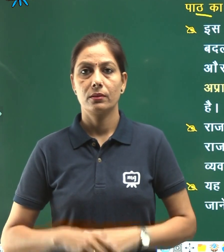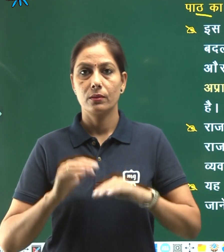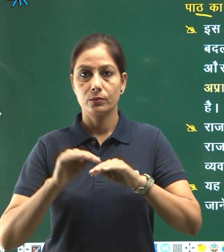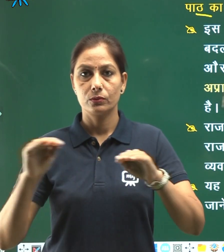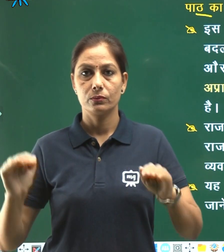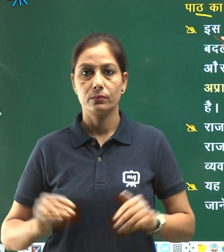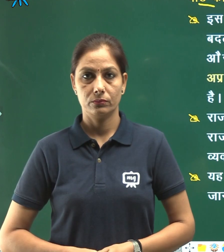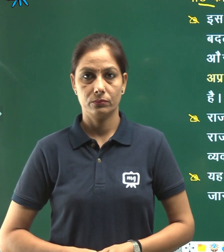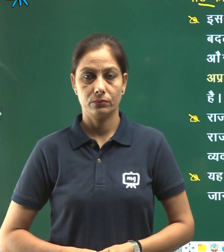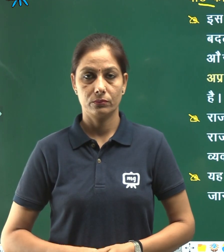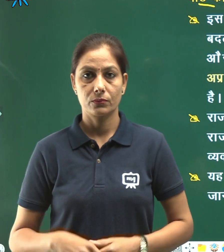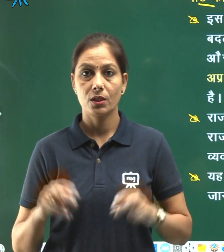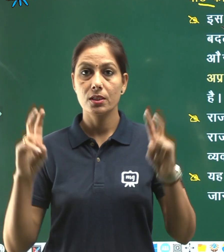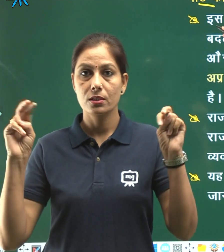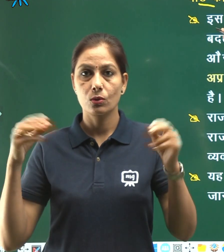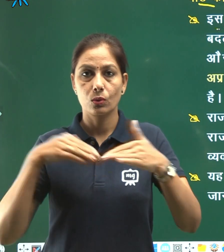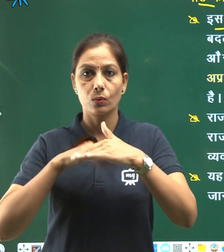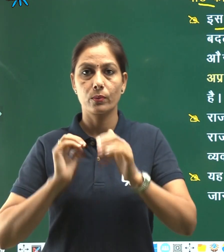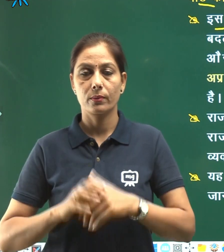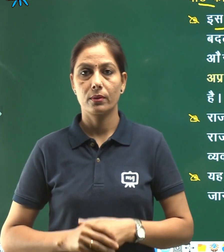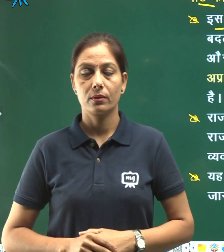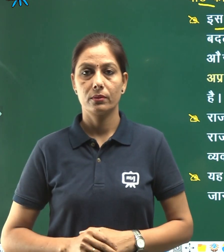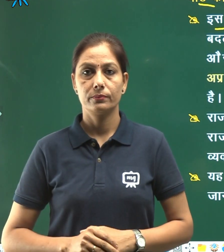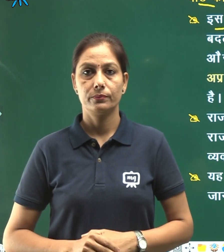बच्चों, इस अध्याय में